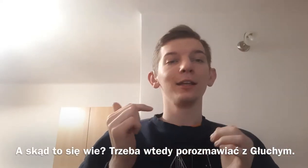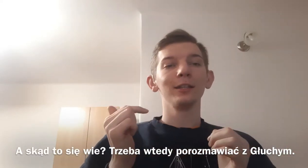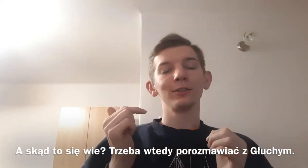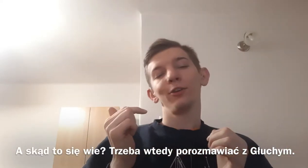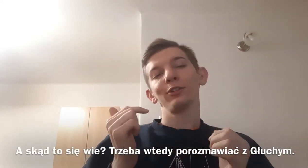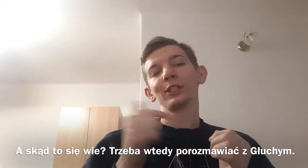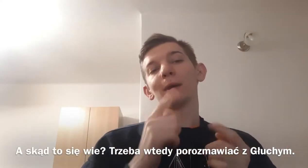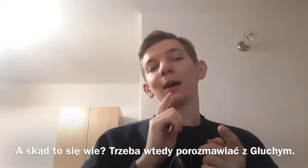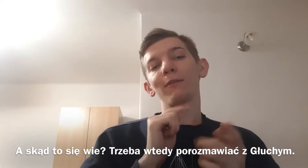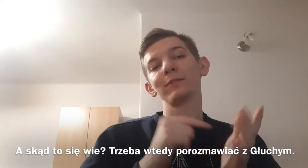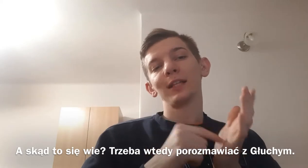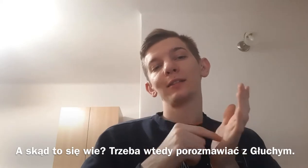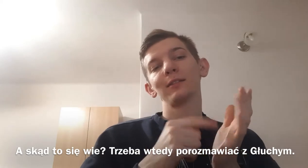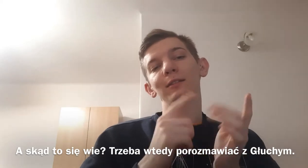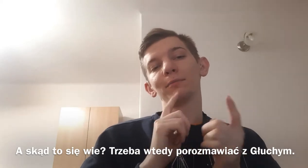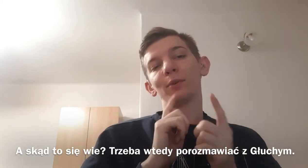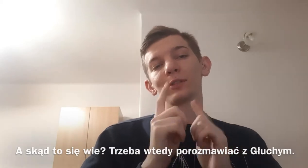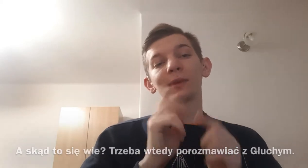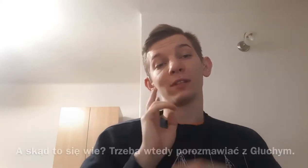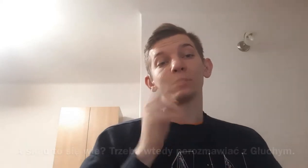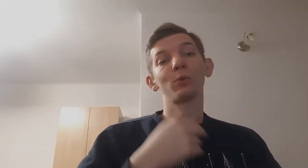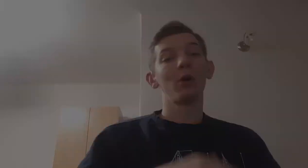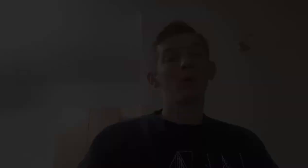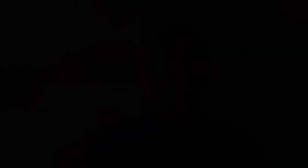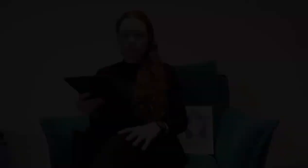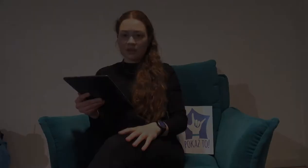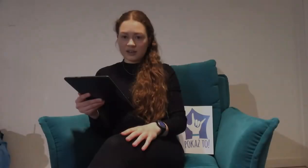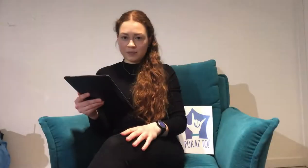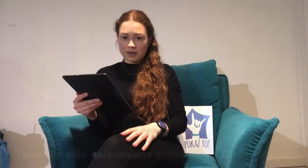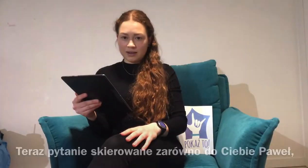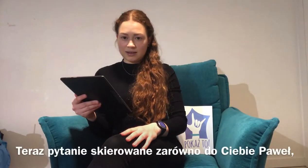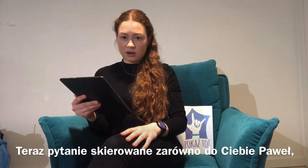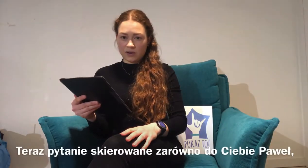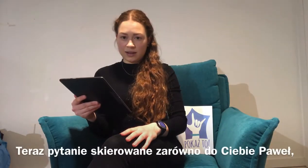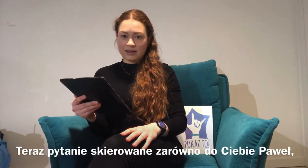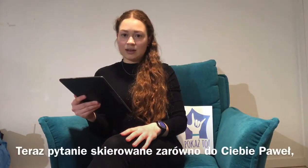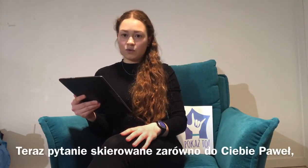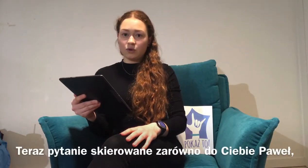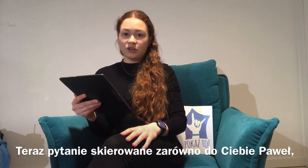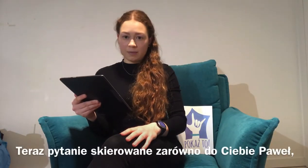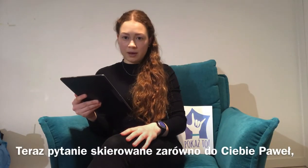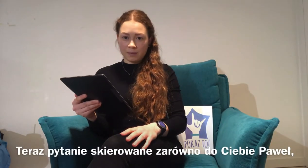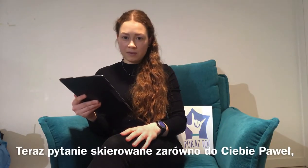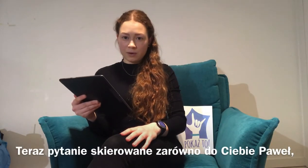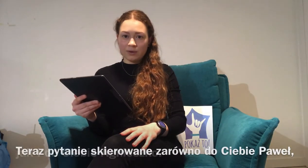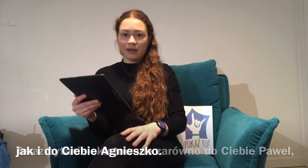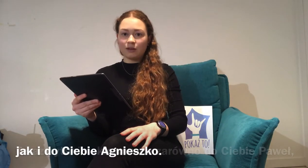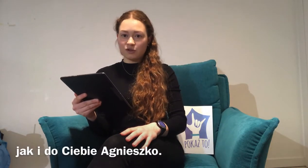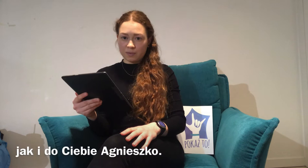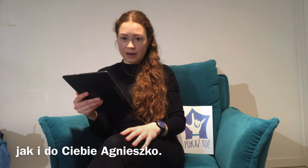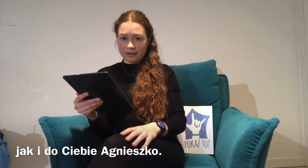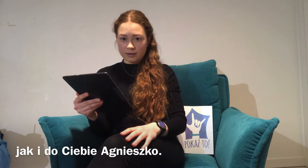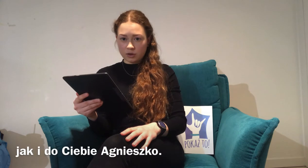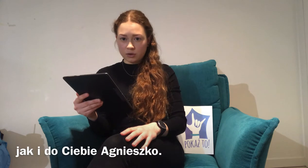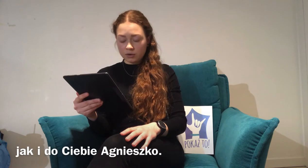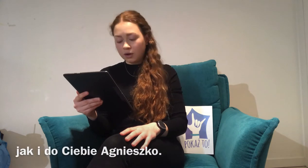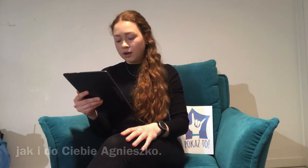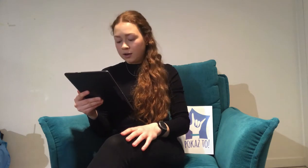To trzeba wtedy porozmawiać z głuchą. Teraz pytanie skierowane zarówno do Ciebie, Paweł, jak i do Ciebie, Agnieszko.